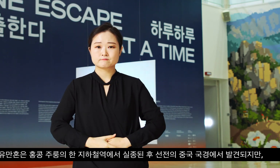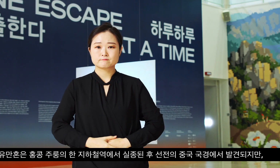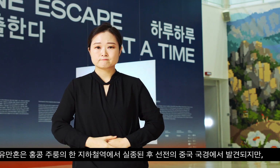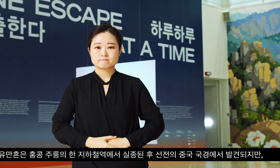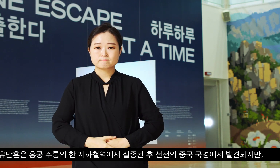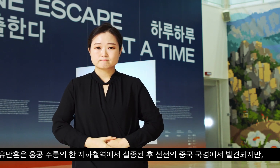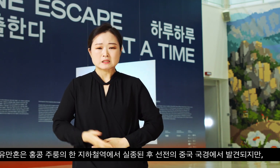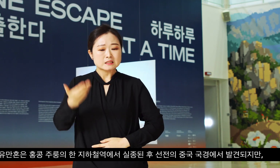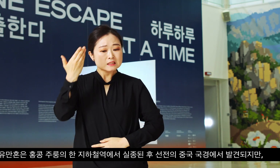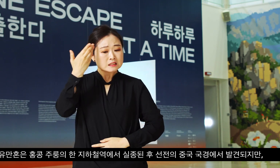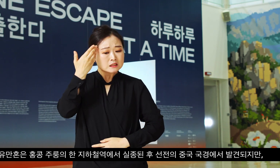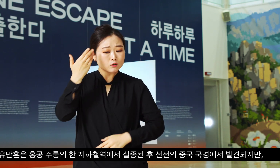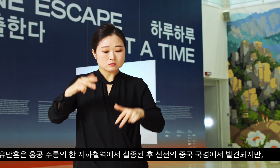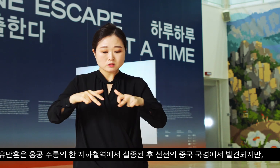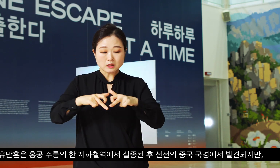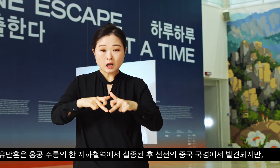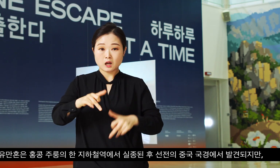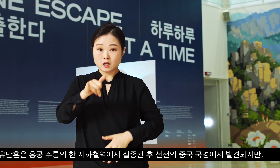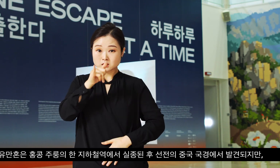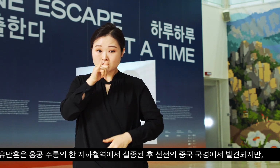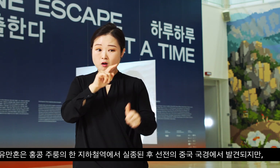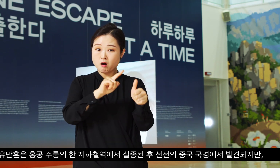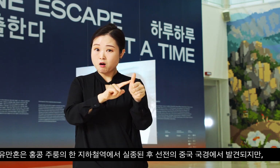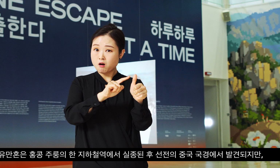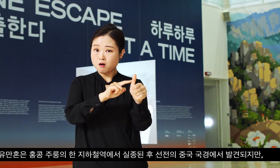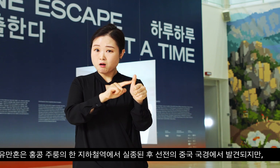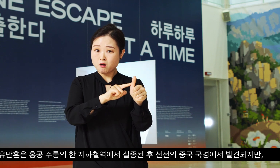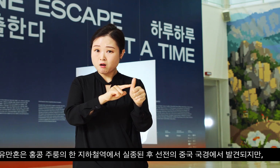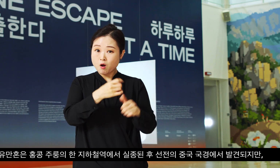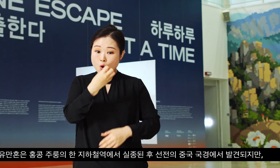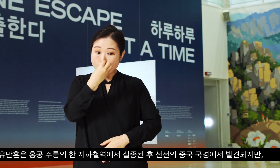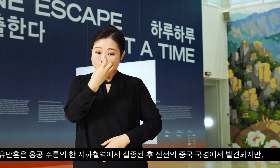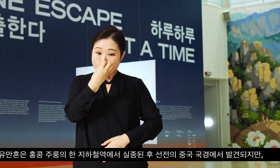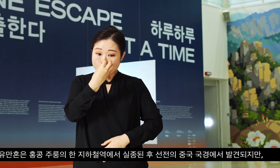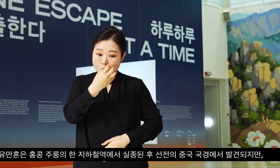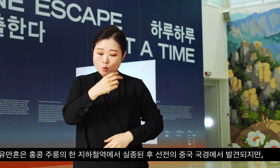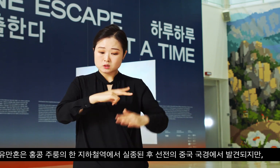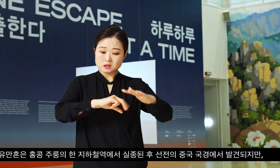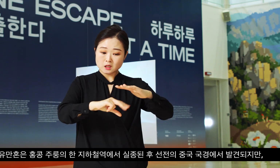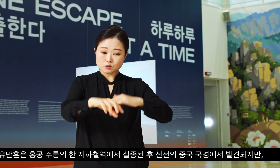지적 장애가 있던 유만혼은 홍콩 주릉의 한 지하철역에서 실종된 후